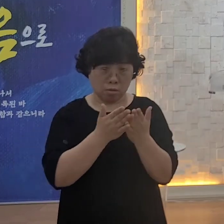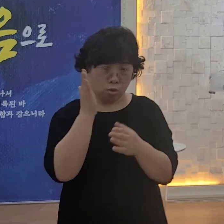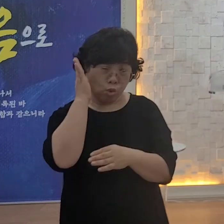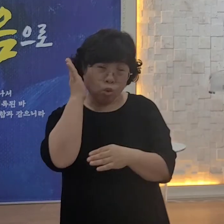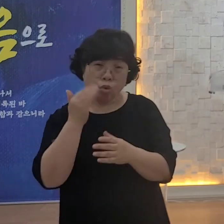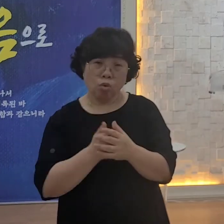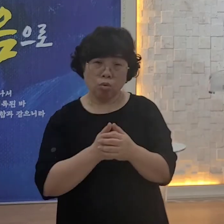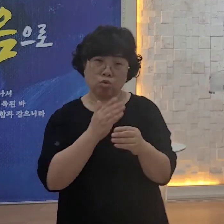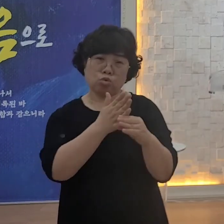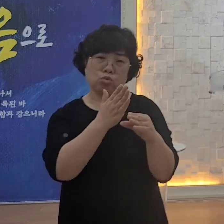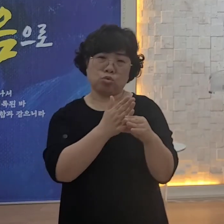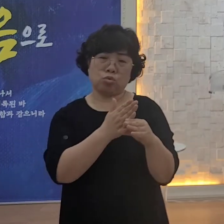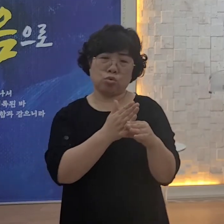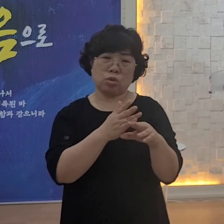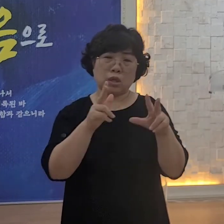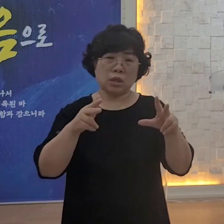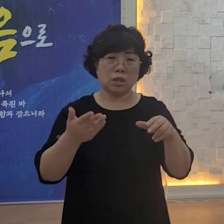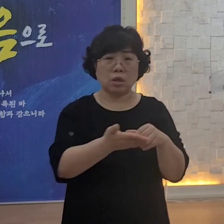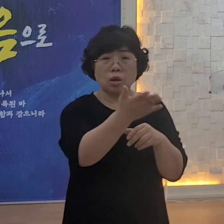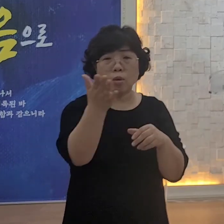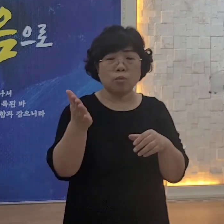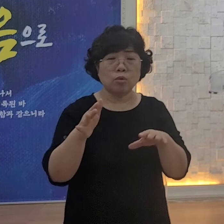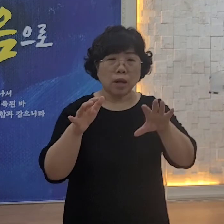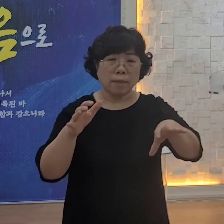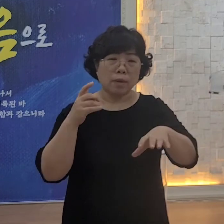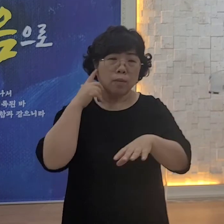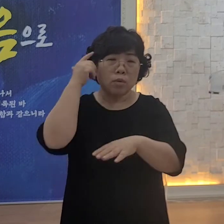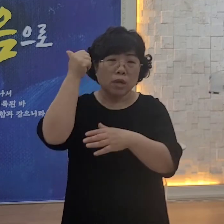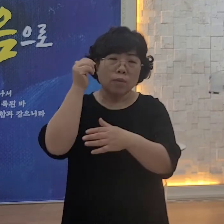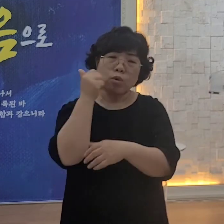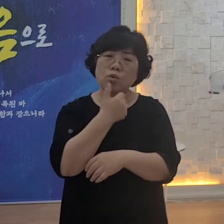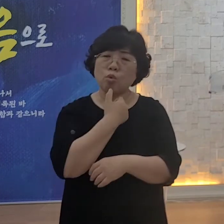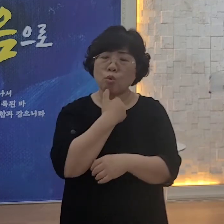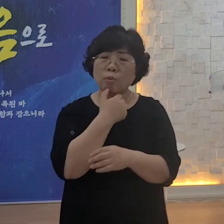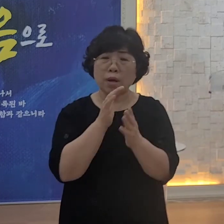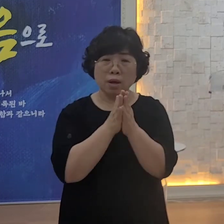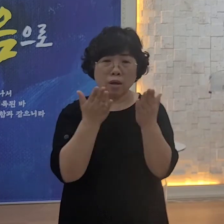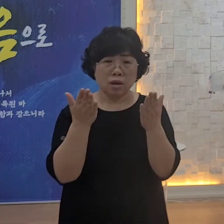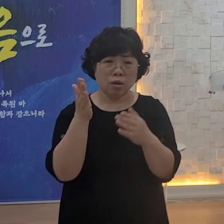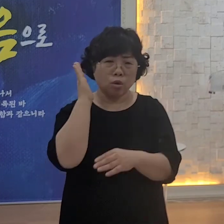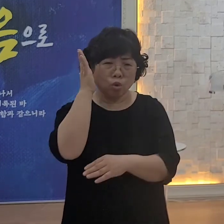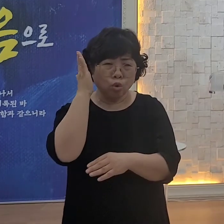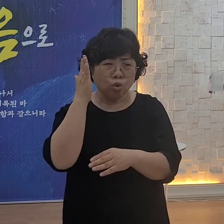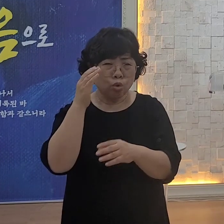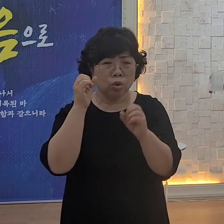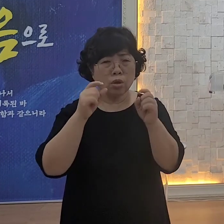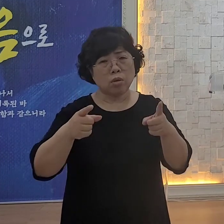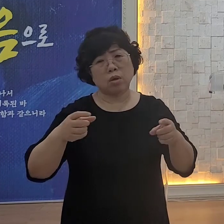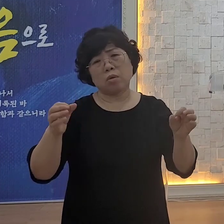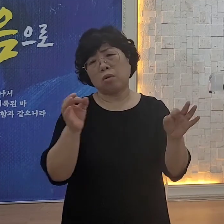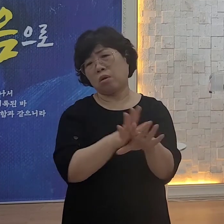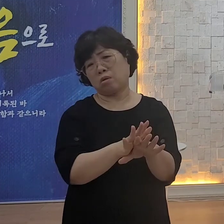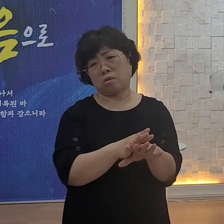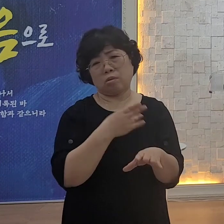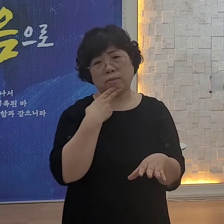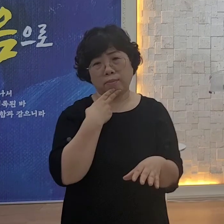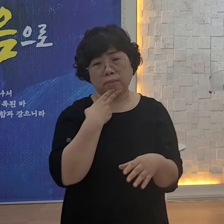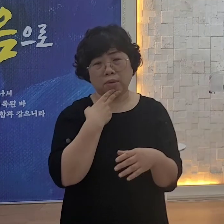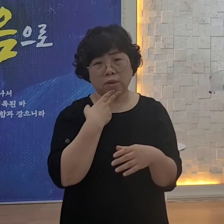많은데. 이제 여러분과 로마서 나눌 일은 없습니다. 이 한 시간 한 시간이 얼마나 귀한지 모르겠어요.